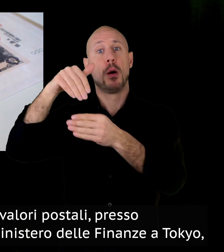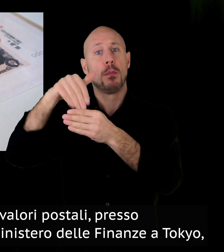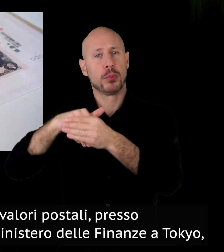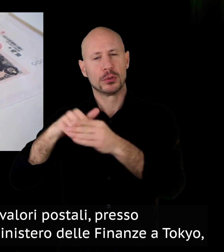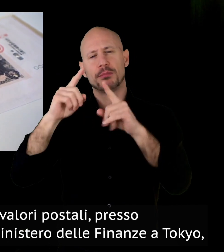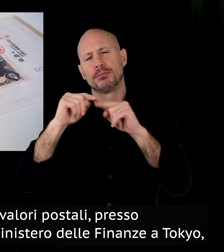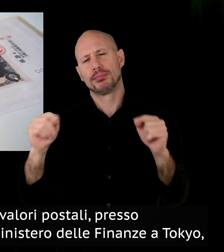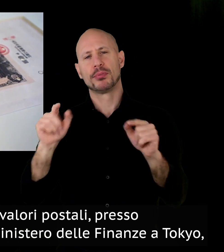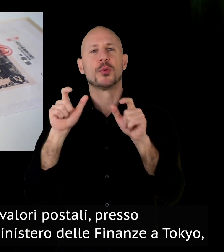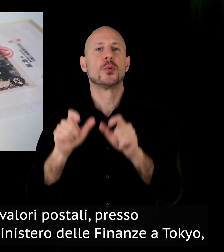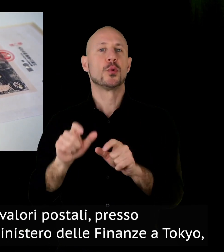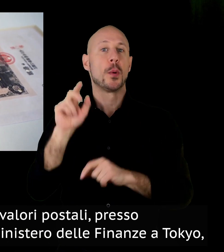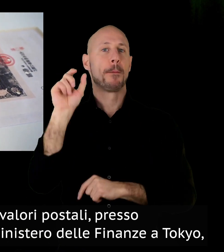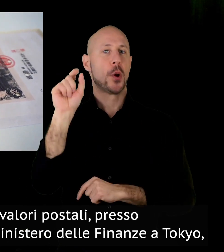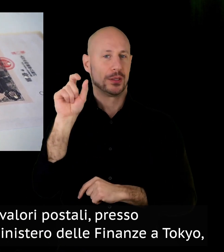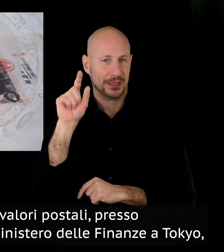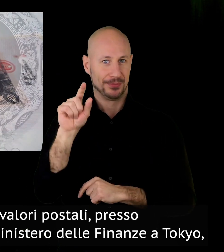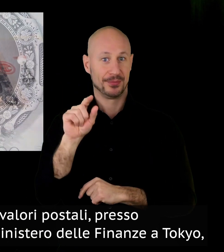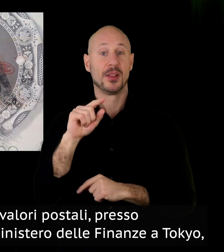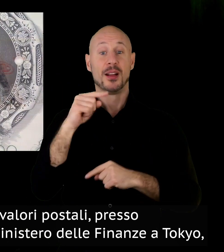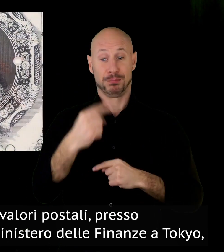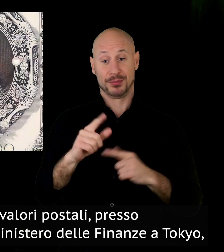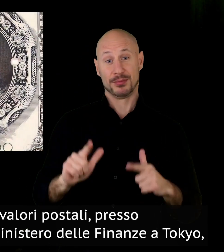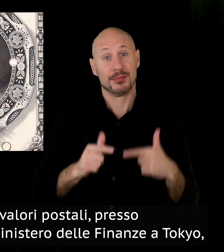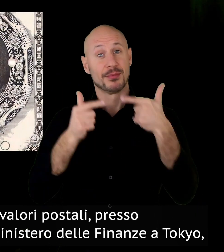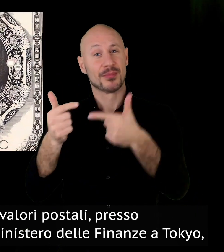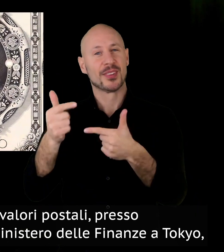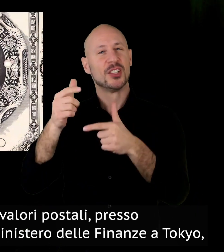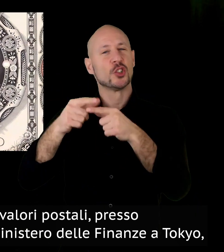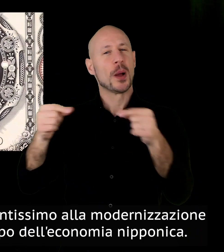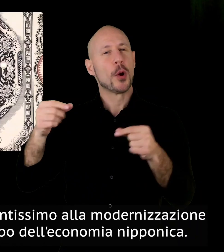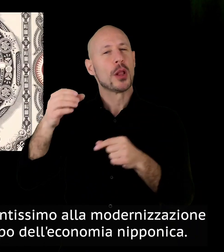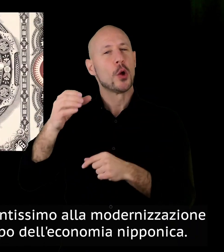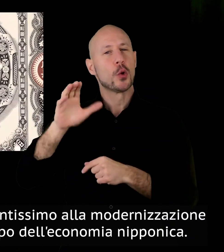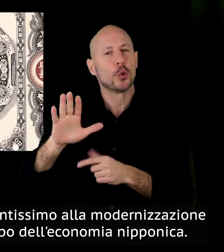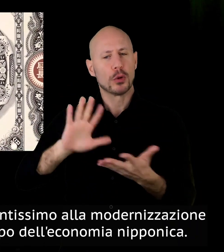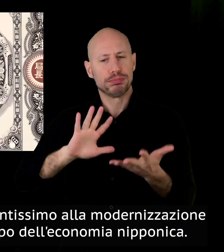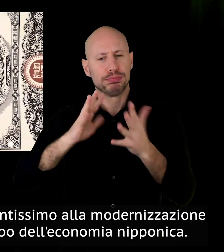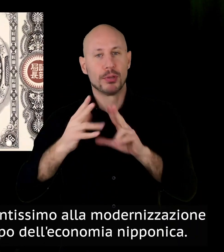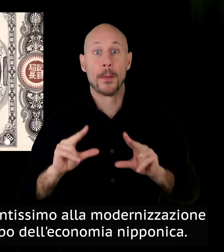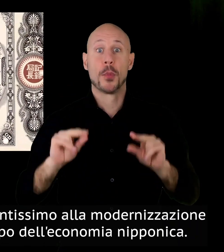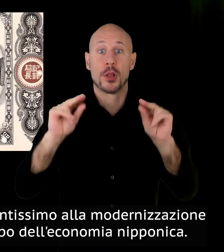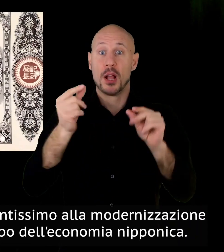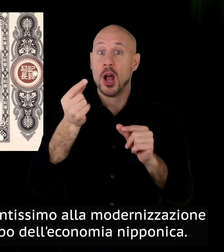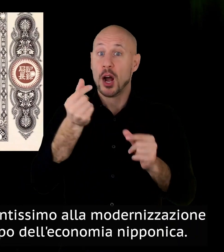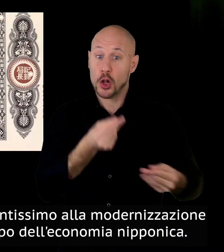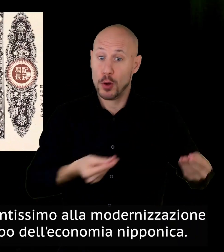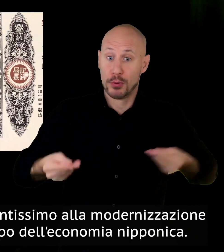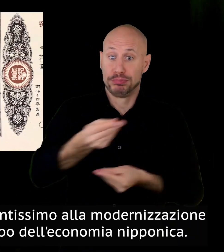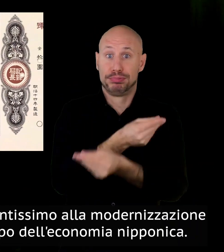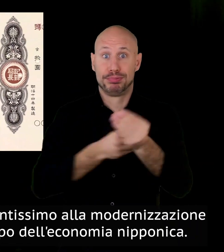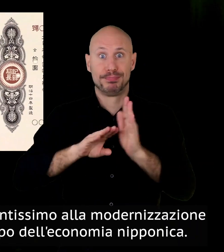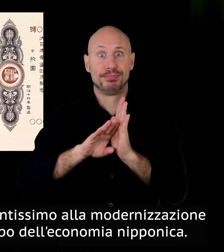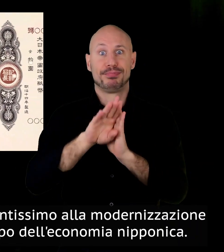postali presso l'officina cartevalori del ministero delle finanze a tokyo dando un contributo importantissimo alla modernizzazione